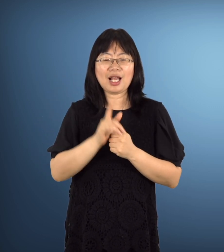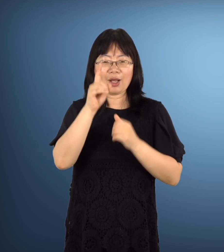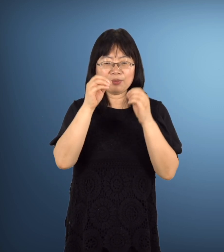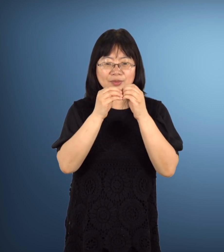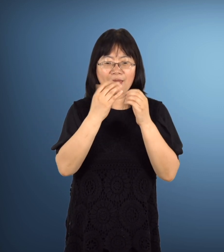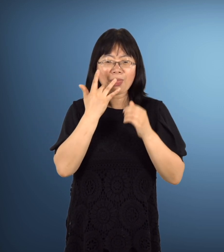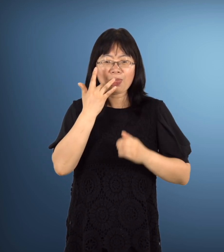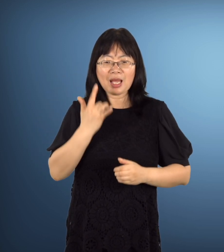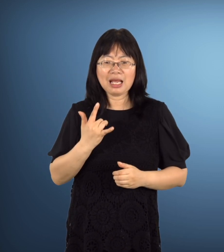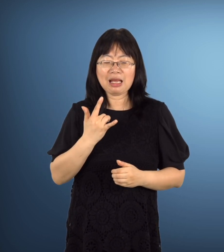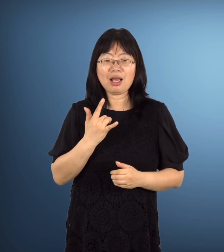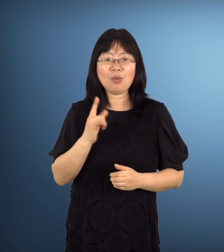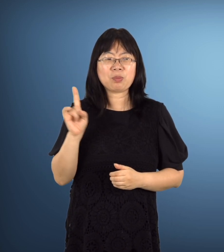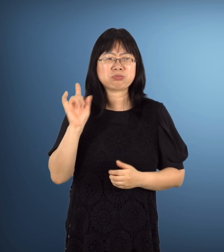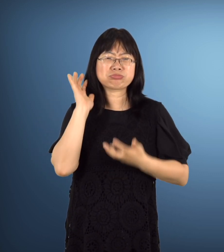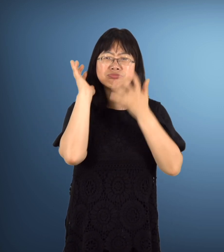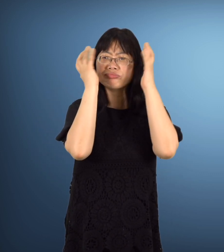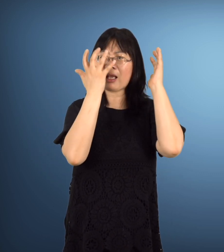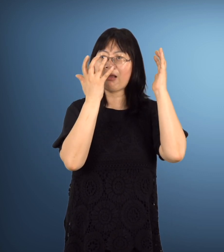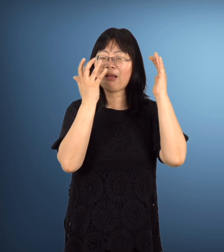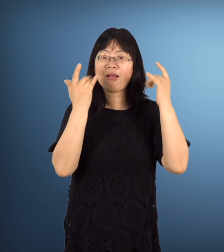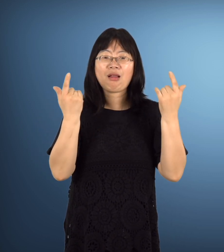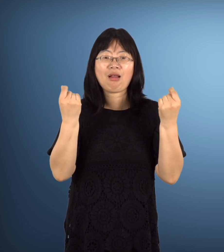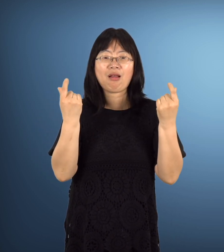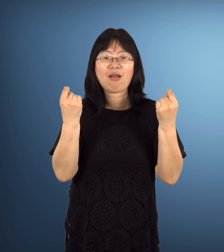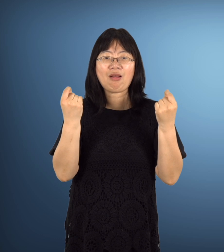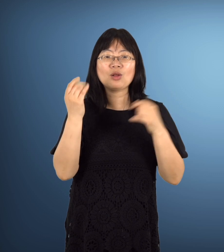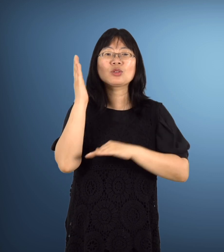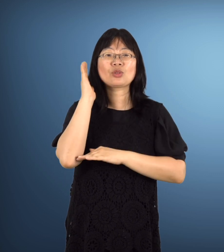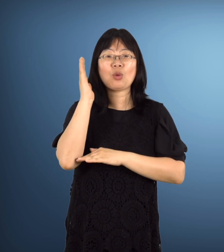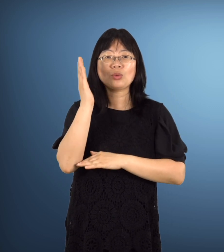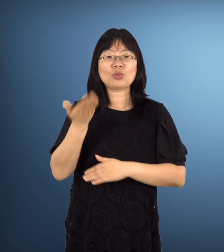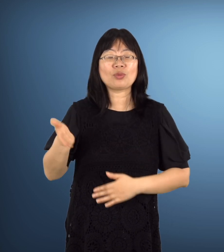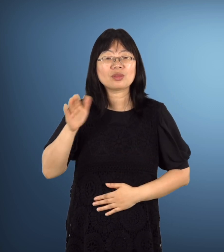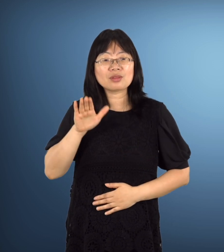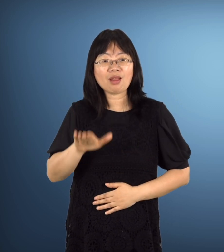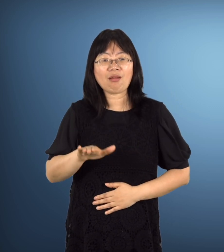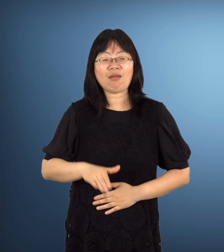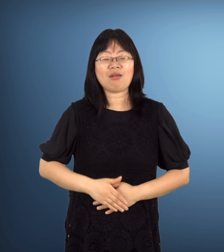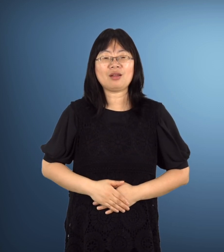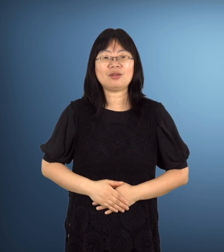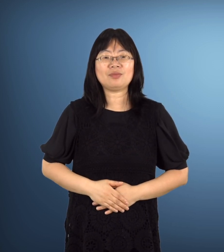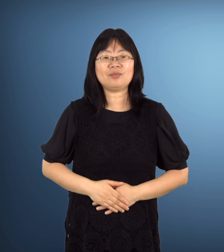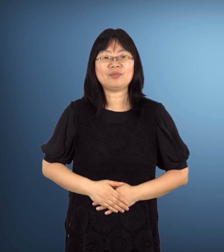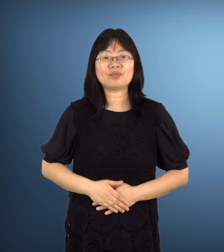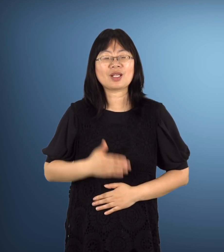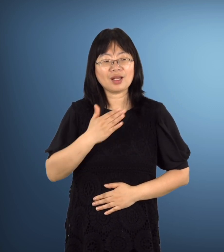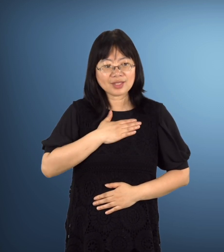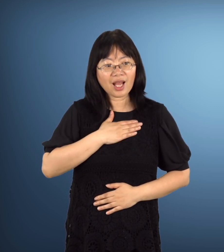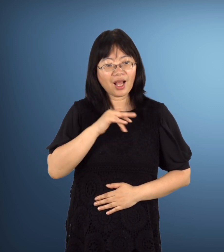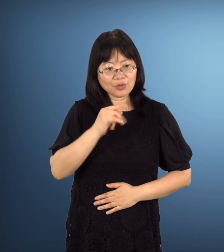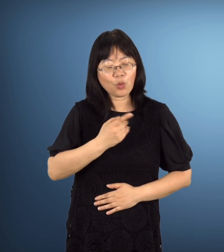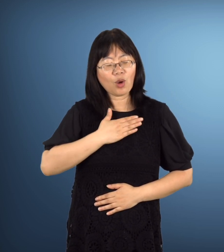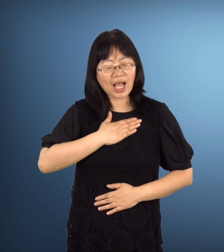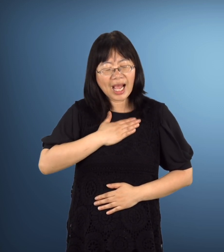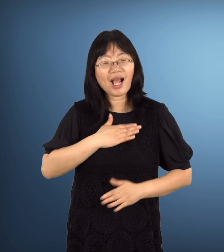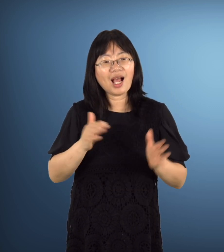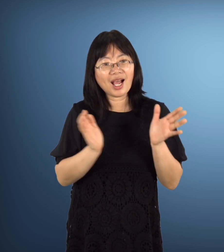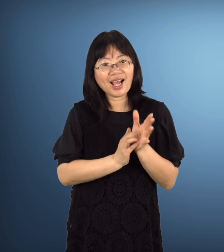문맥이라도 놓치면 확 헷갈려 버리는 그런 설교인데, 응? 나도 알아요. 나도.